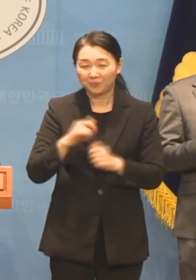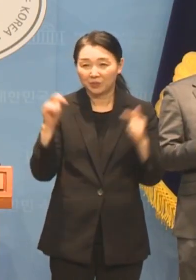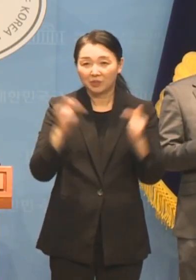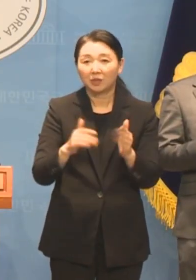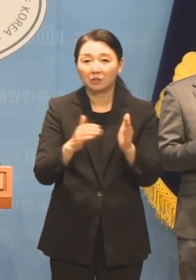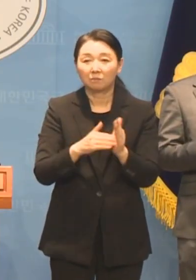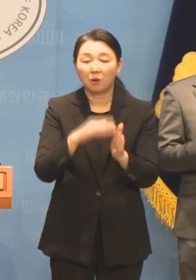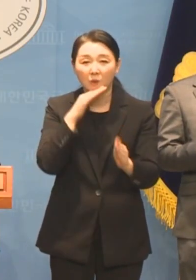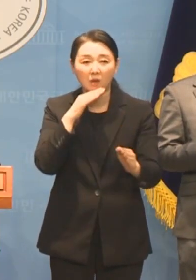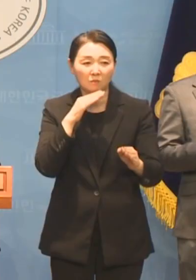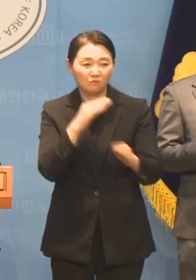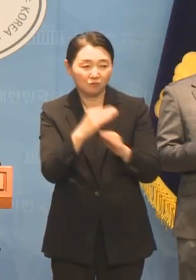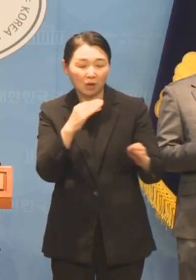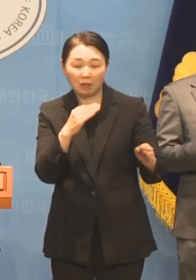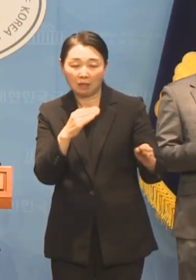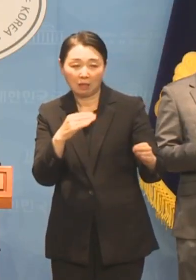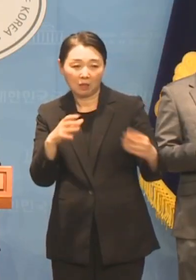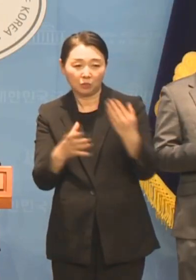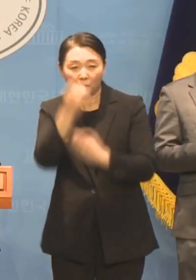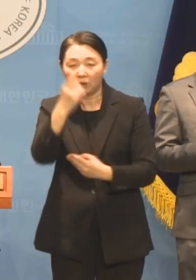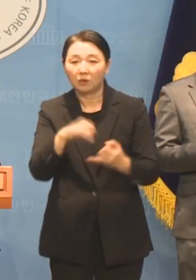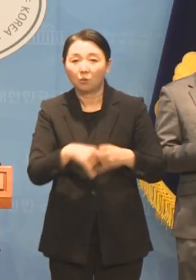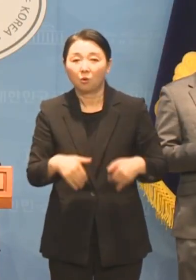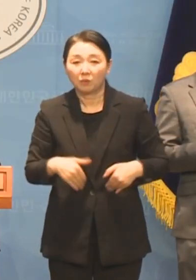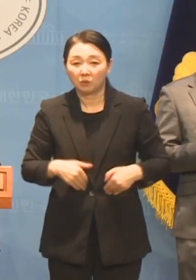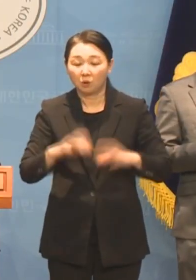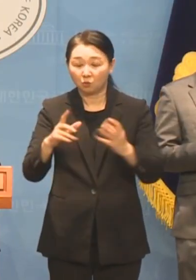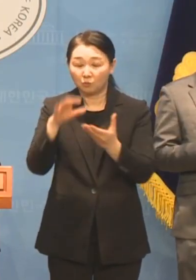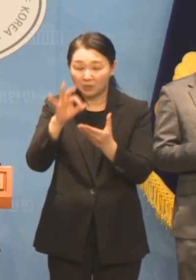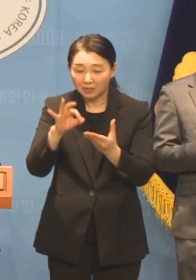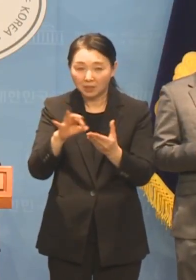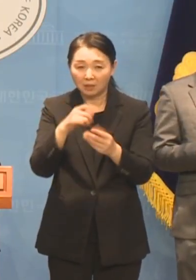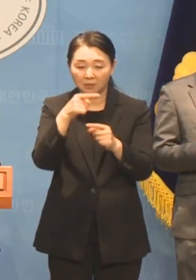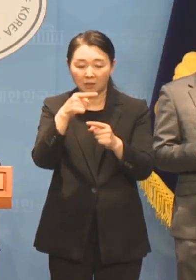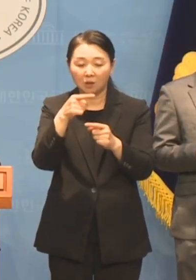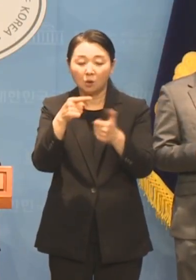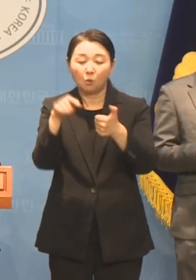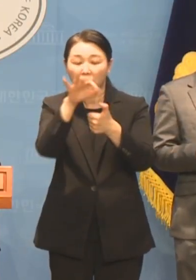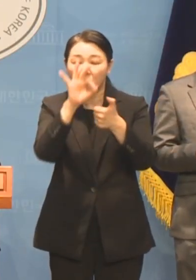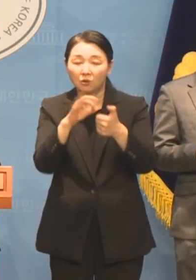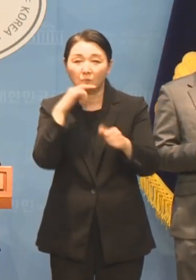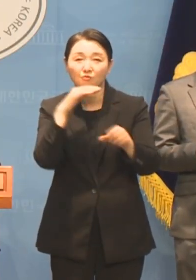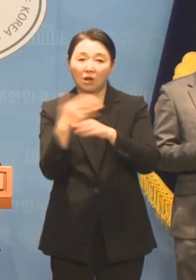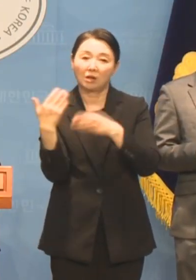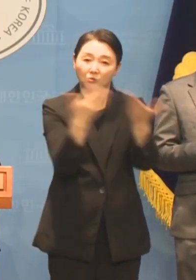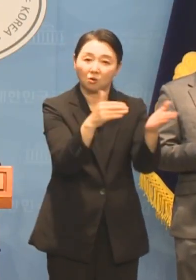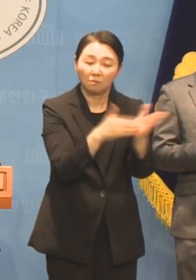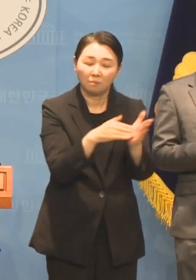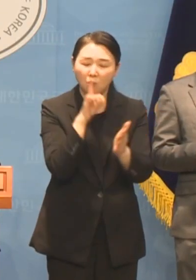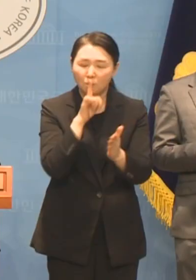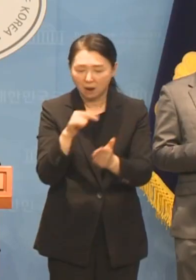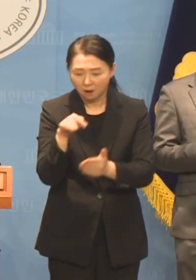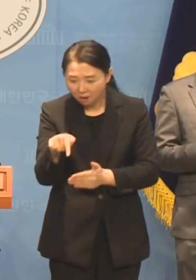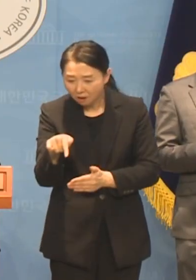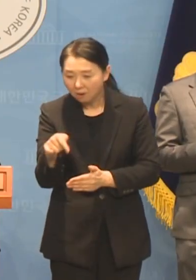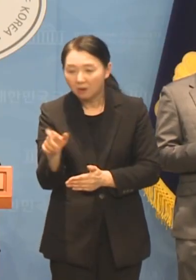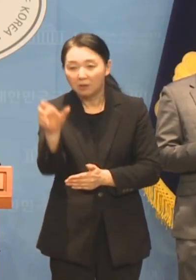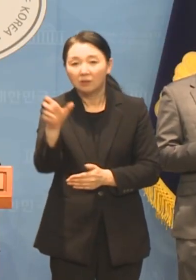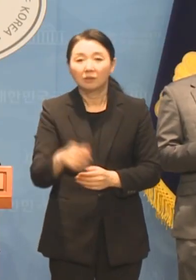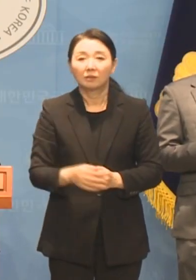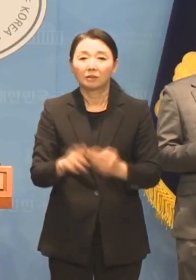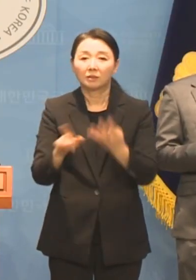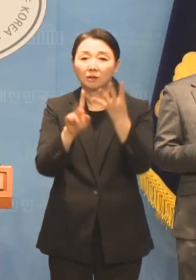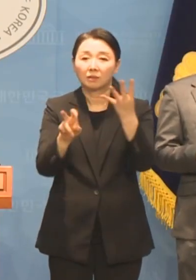적화통일의 필수 요건이다. 국민 재산의 절반이 북한으로 넘어간다는 황당 주장이 담긴 게시글이 확인되었고